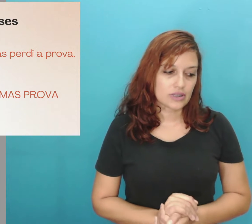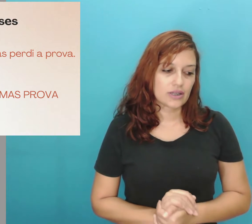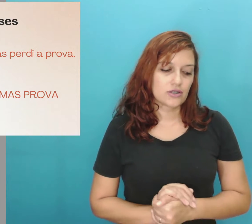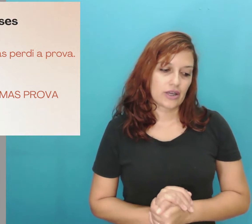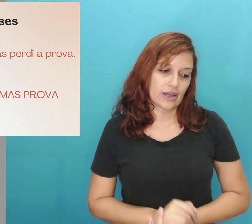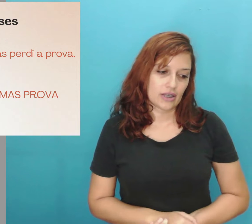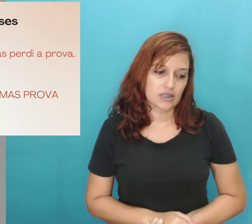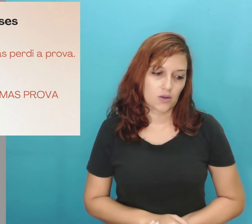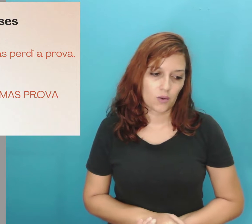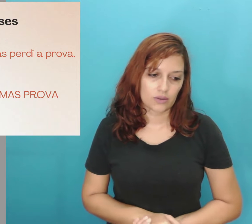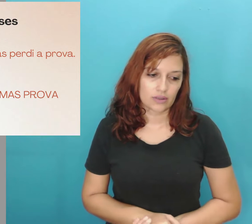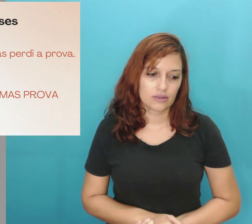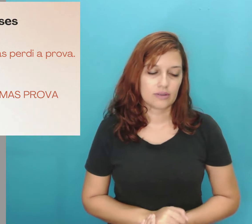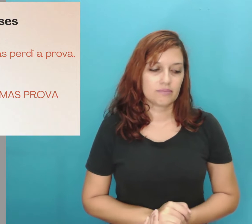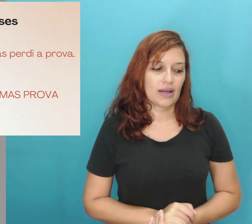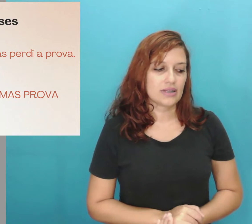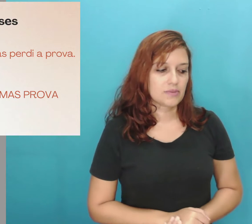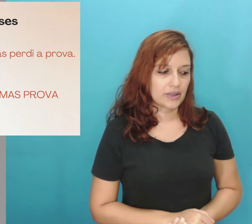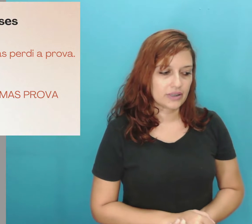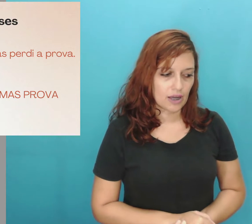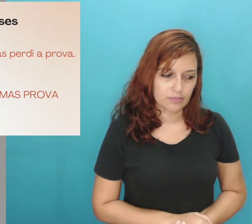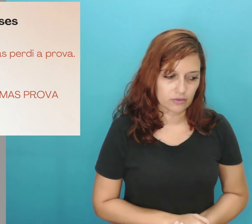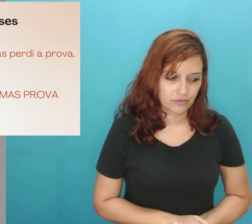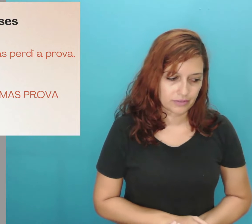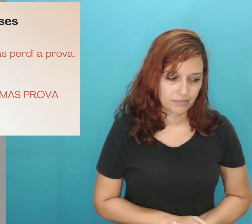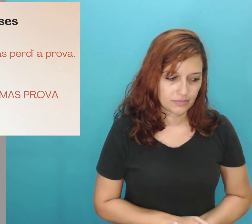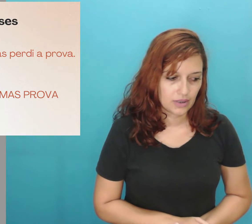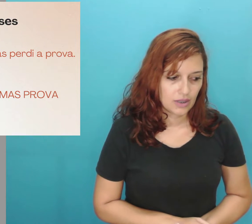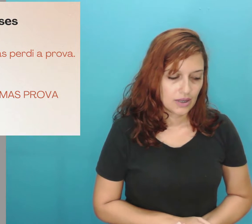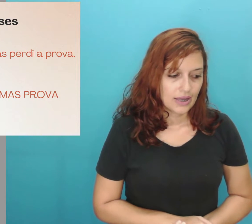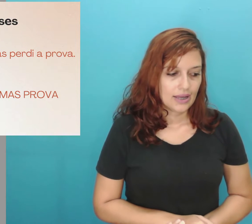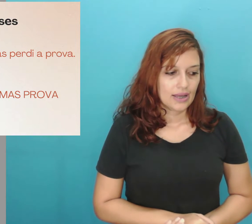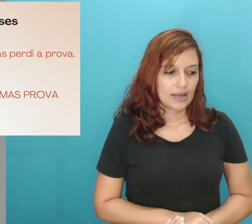Consegui chegar na escola, mas perdi a prova.